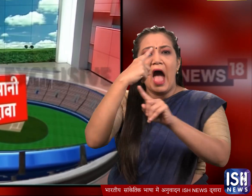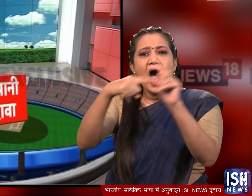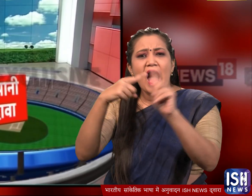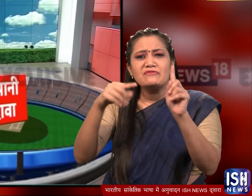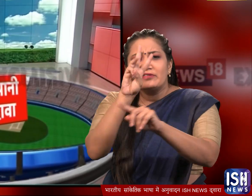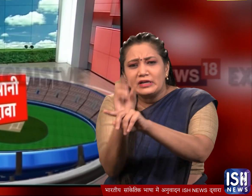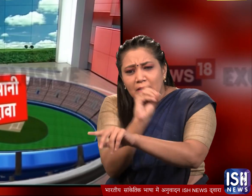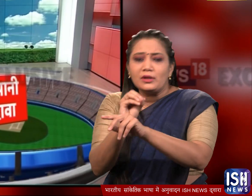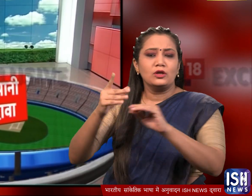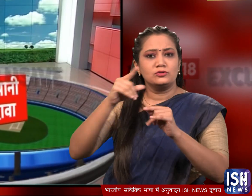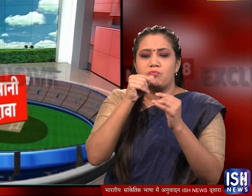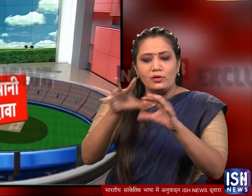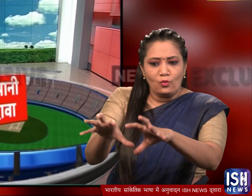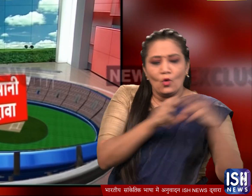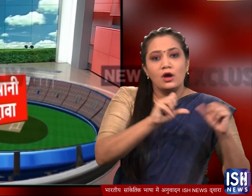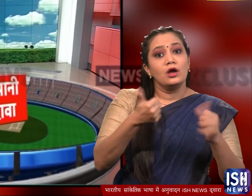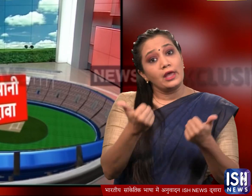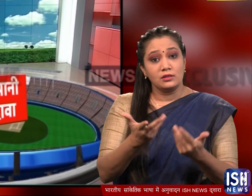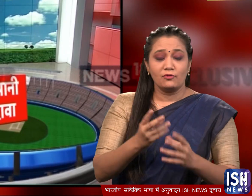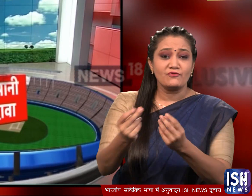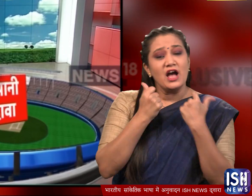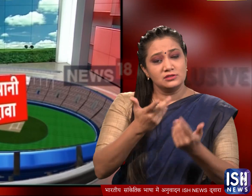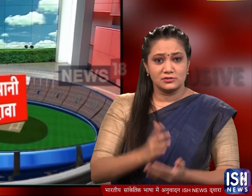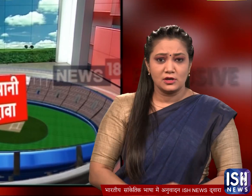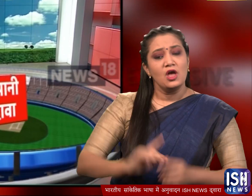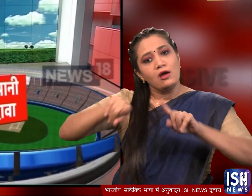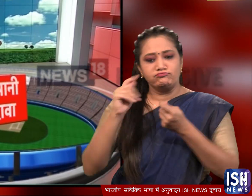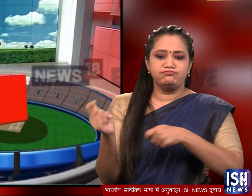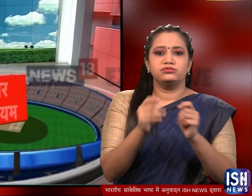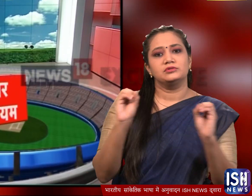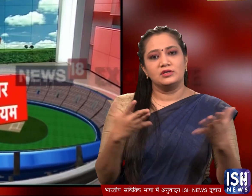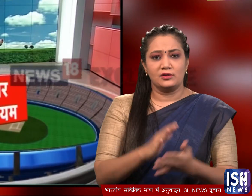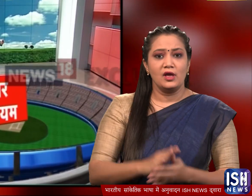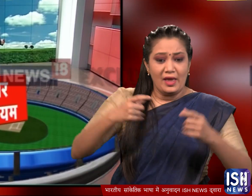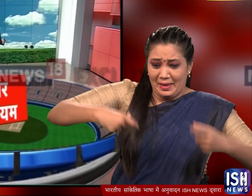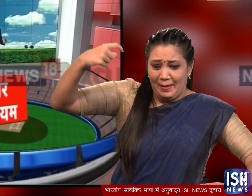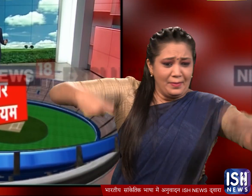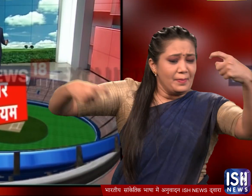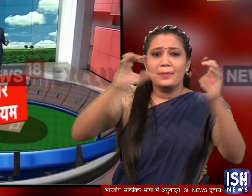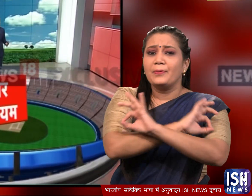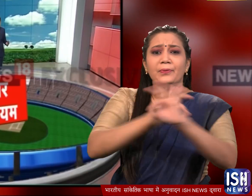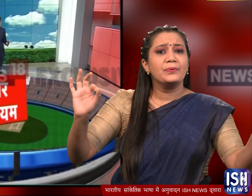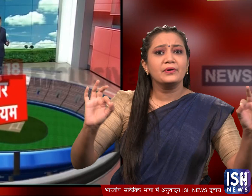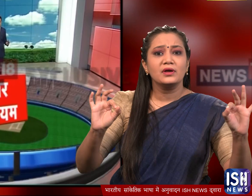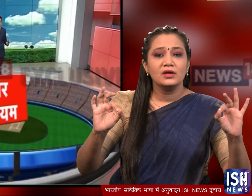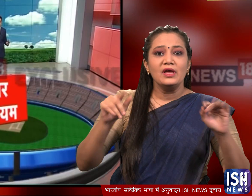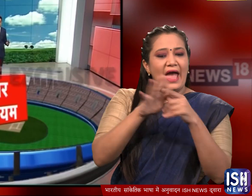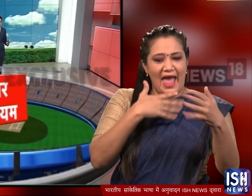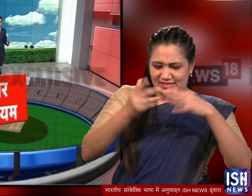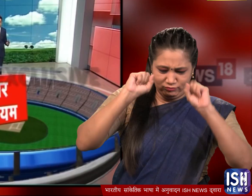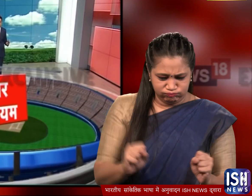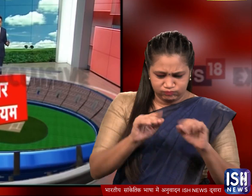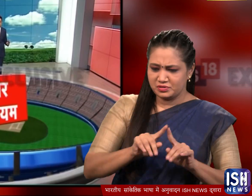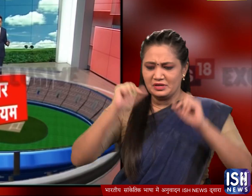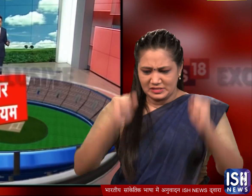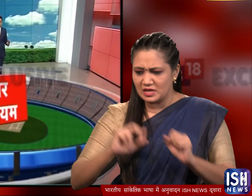तरह सूख जाएगा और दोबारा मैच शुरू किया जा सकेगा। इसके अलावा पूरे स्टेडियम में एक भी पिलर नहीं है, जिसका फायदा यह होगा कि स्टेडियम के किसी